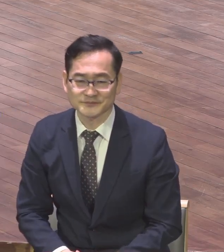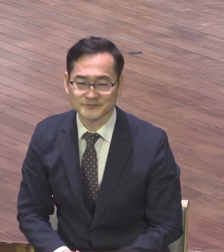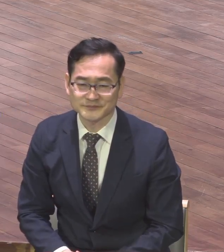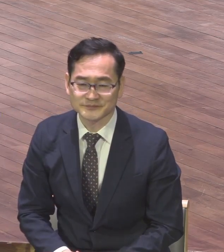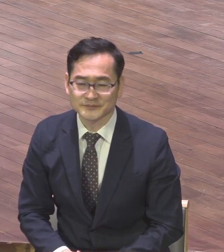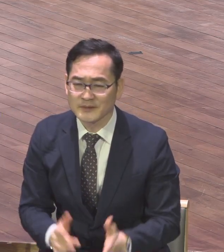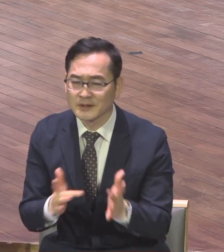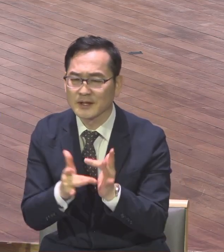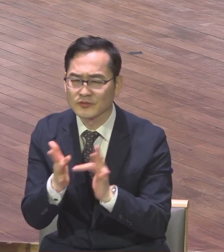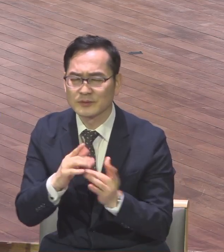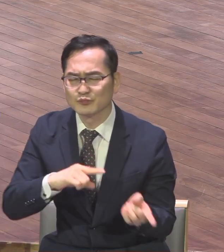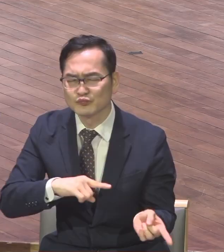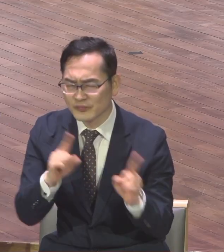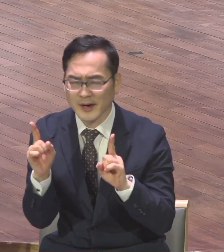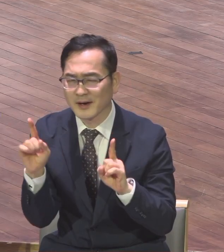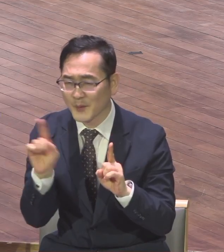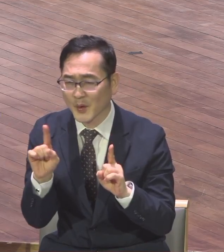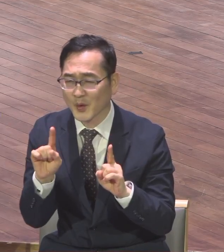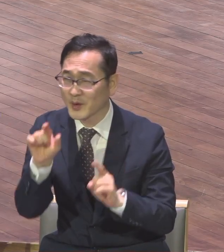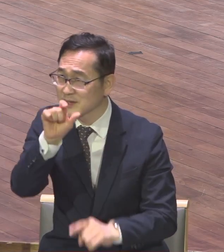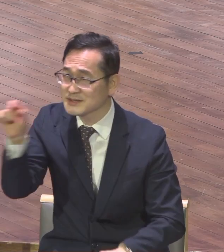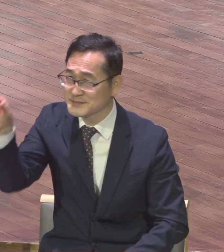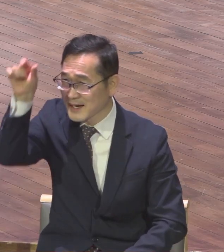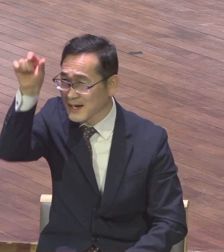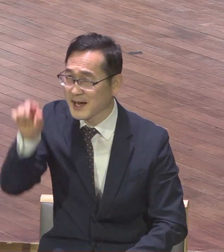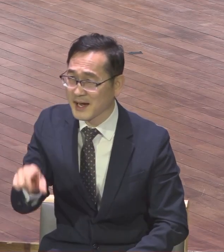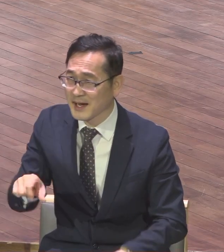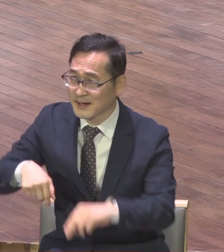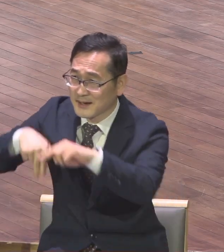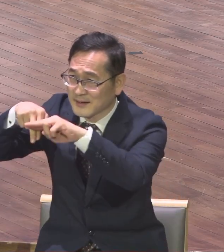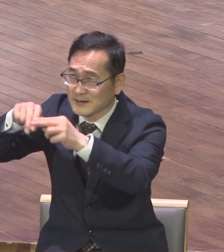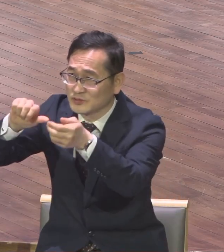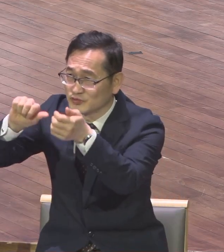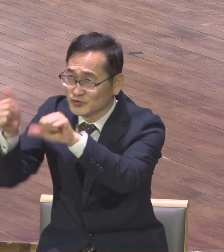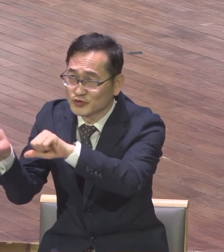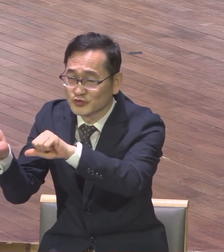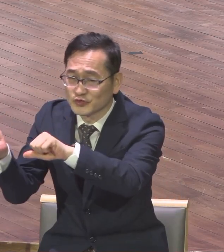이 부활은 십자가 대속과 함께